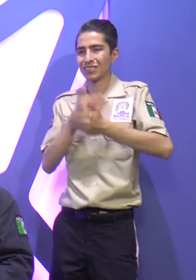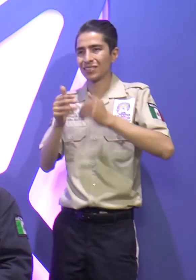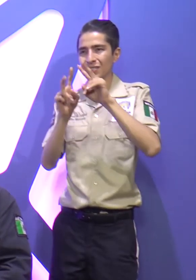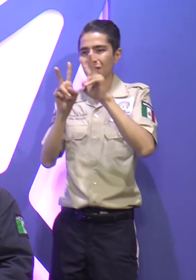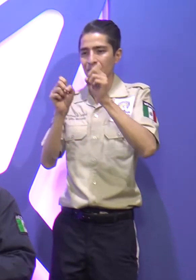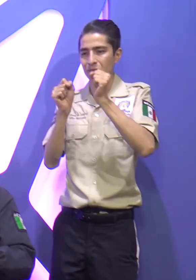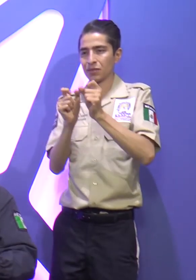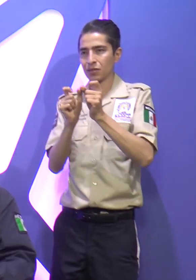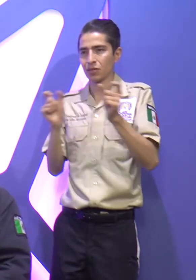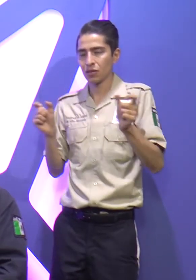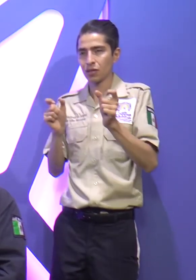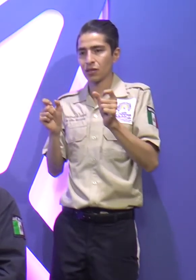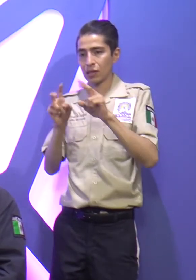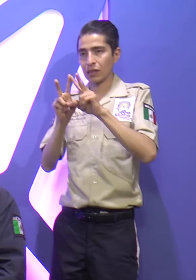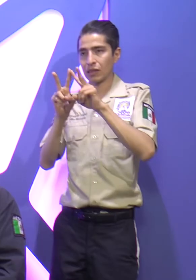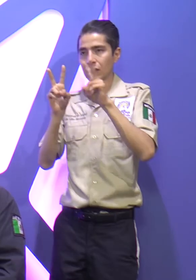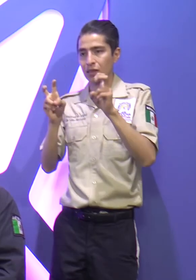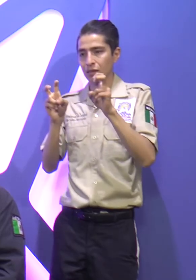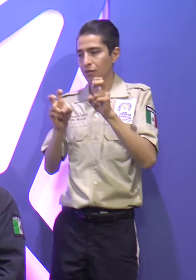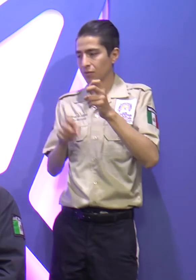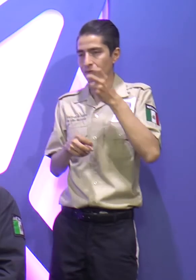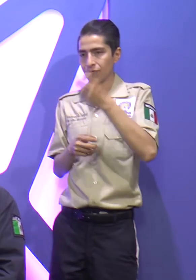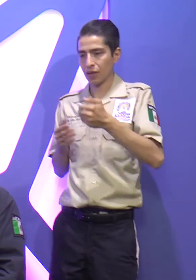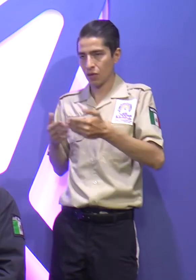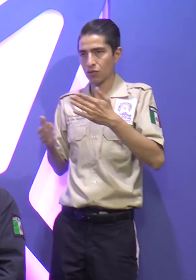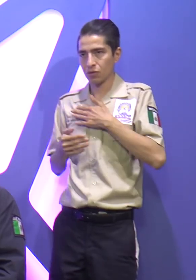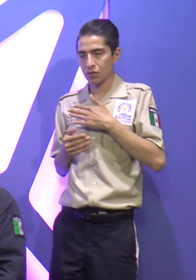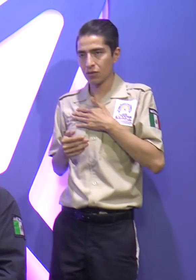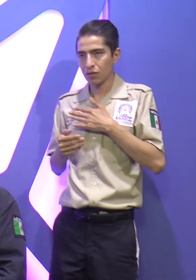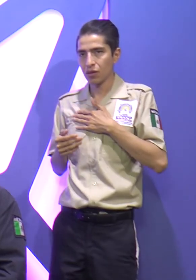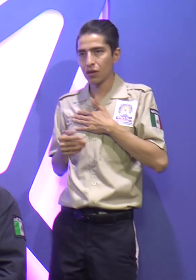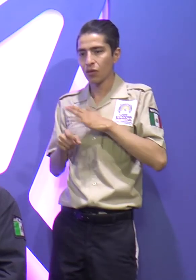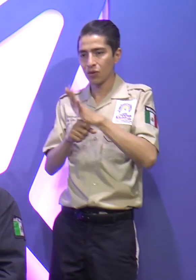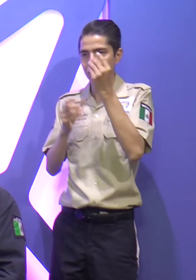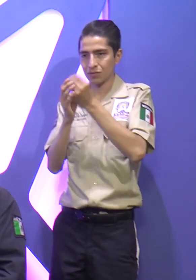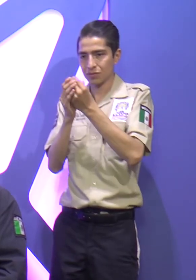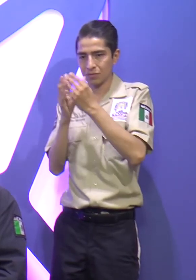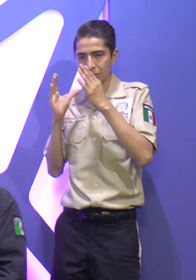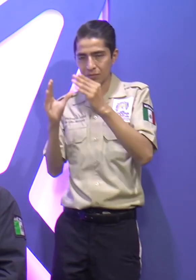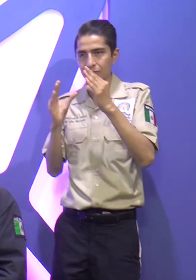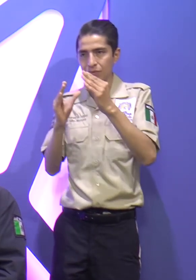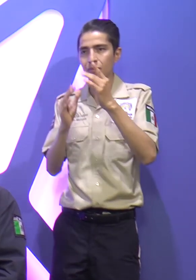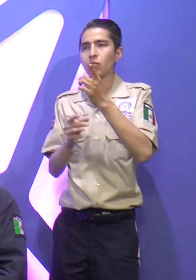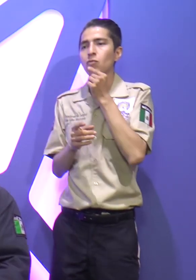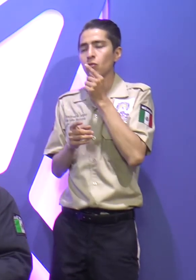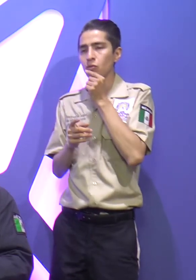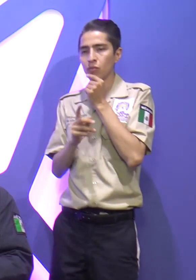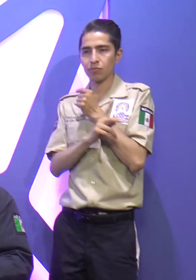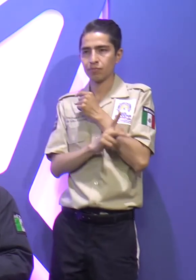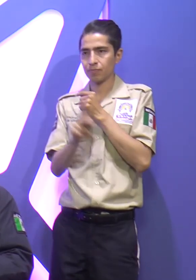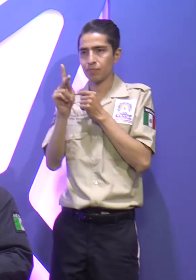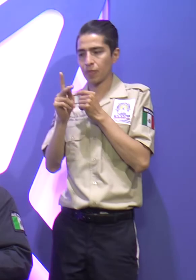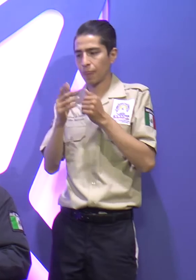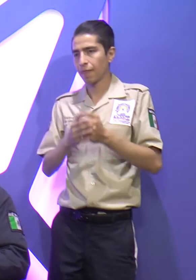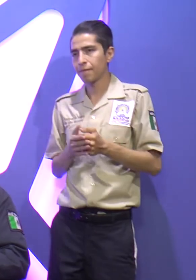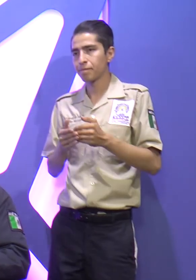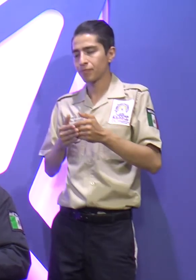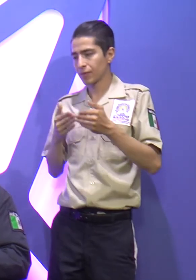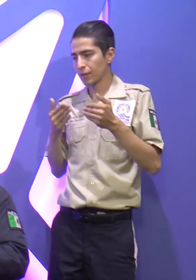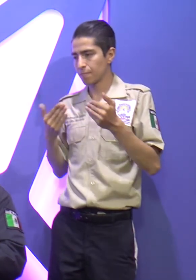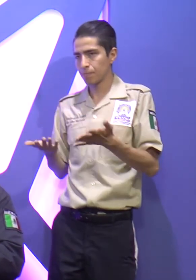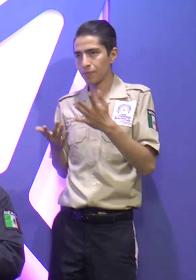de seguridad y en materia, en este caso, que me corresponde a mí, que es la capacitación de los cuerpos policiales. Y el